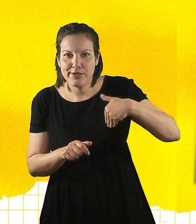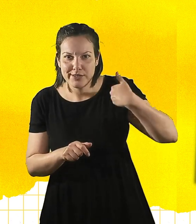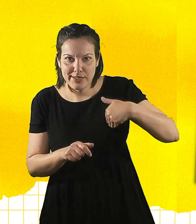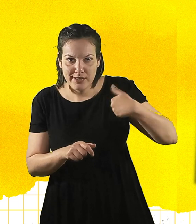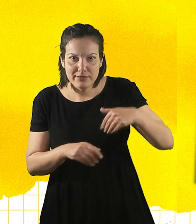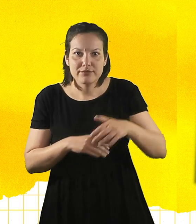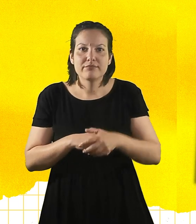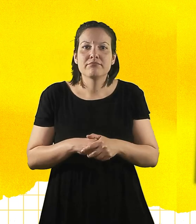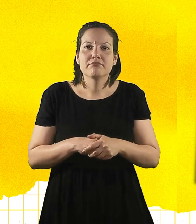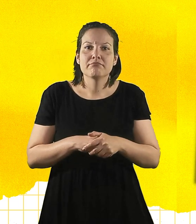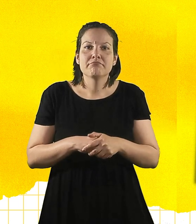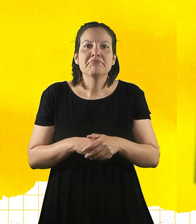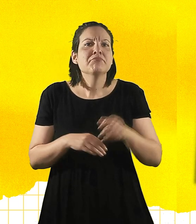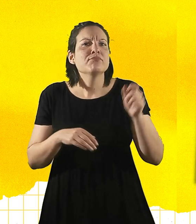Argentinas y de la Cultura Afro.